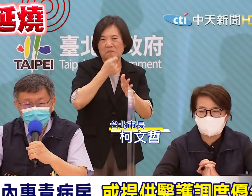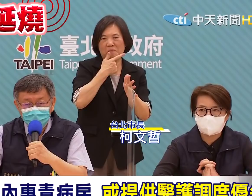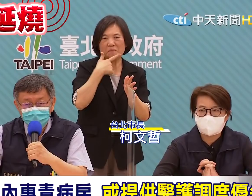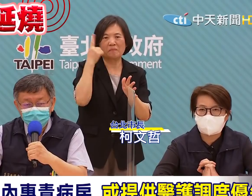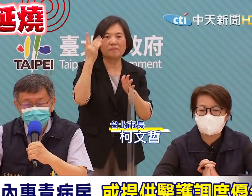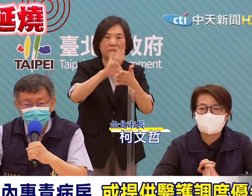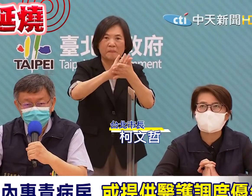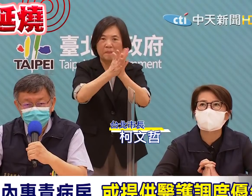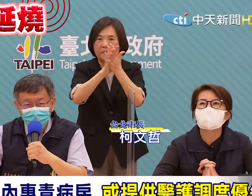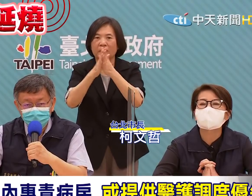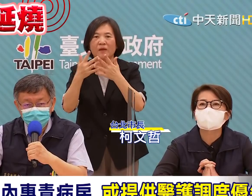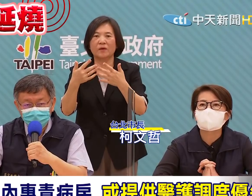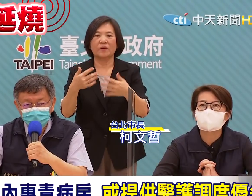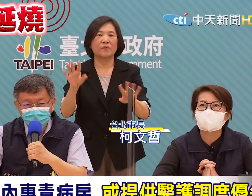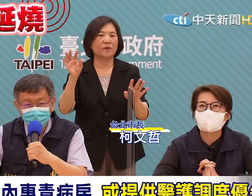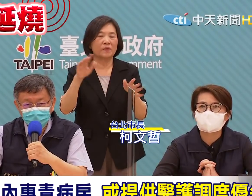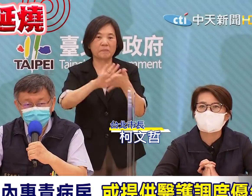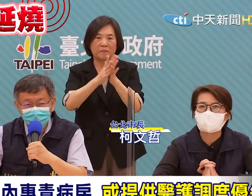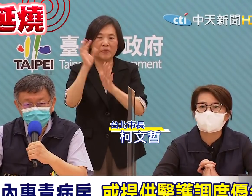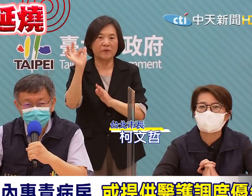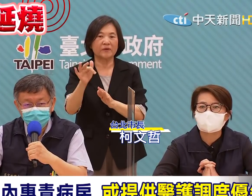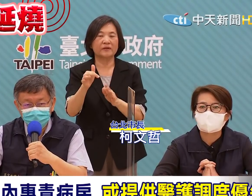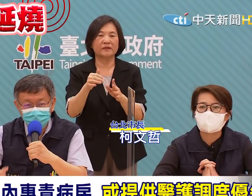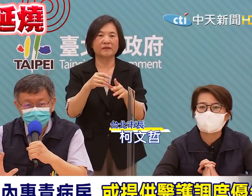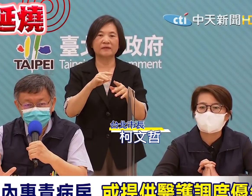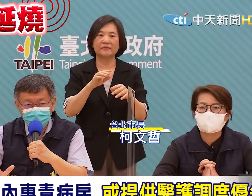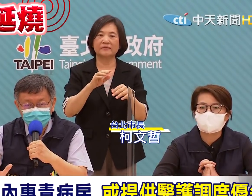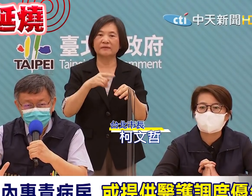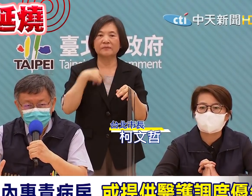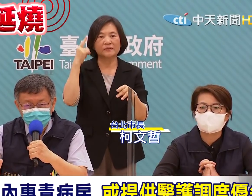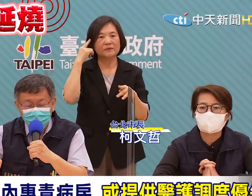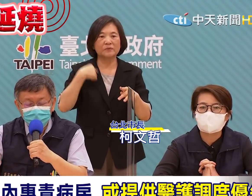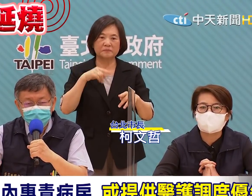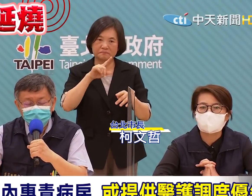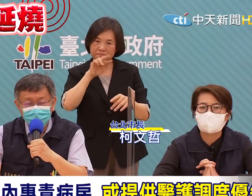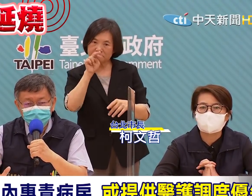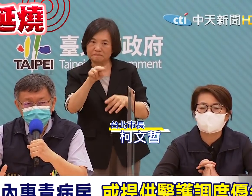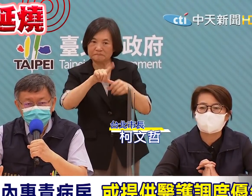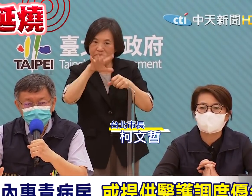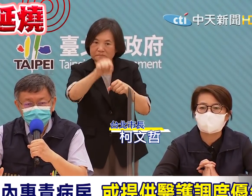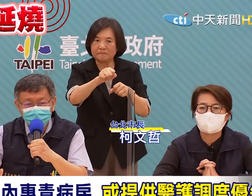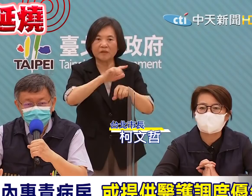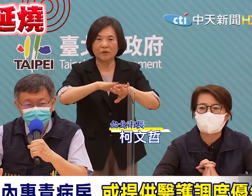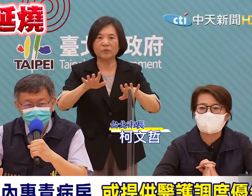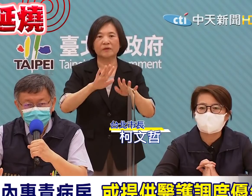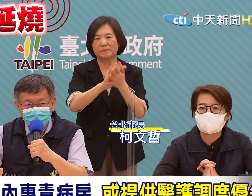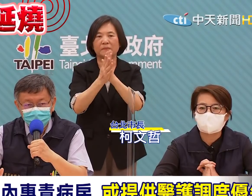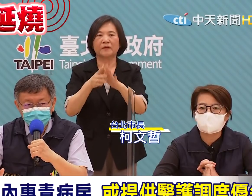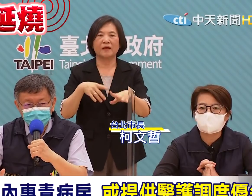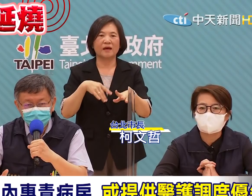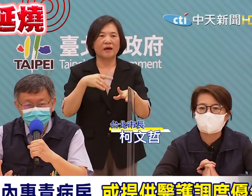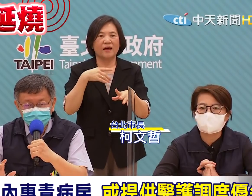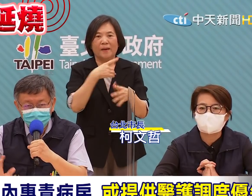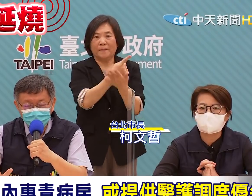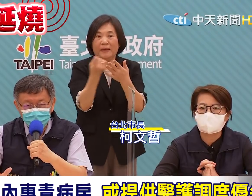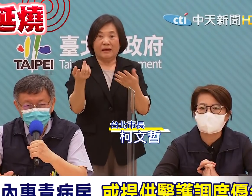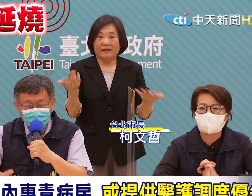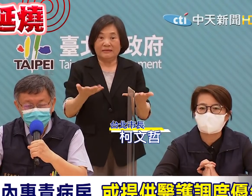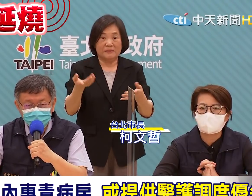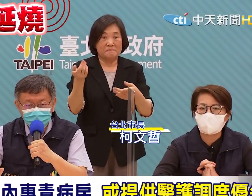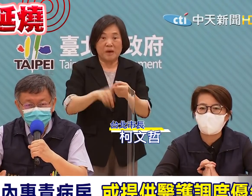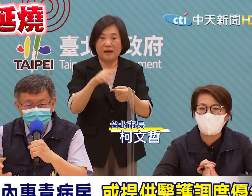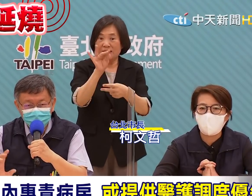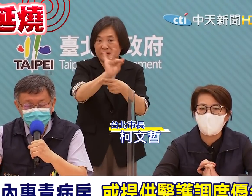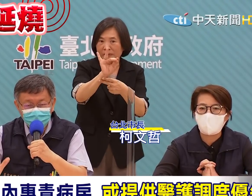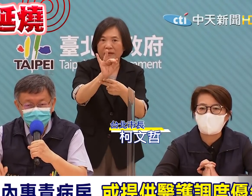化。但是我们会以最快的速度去应变，那不敢说每一件事情都做100分，但是我们有问题我们马